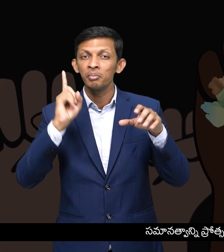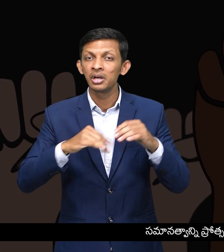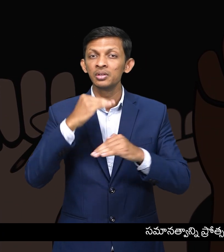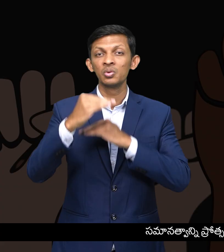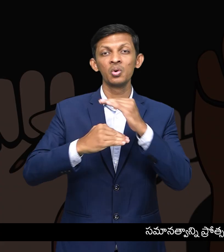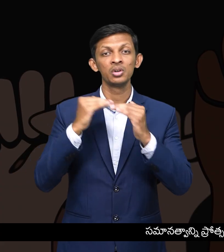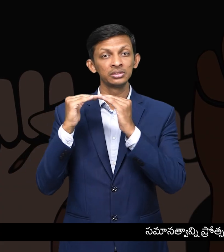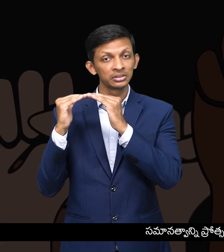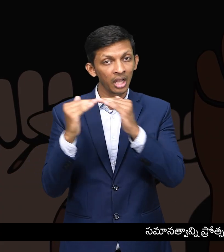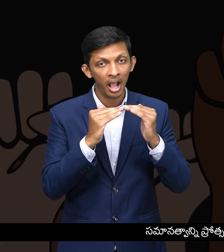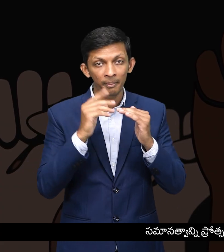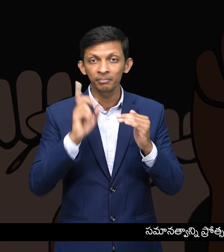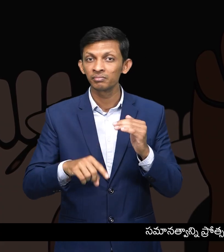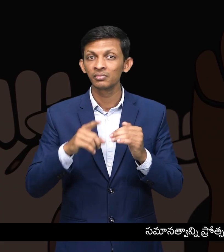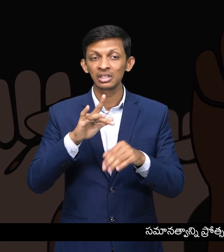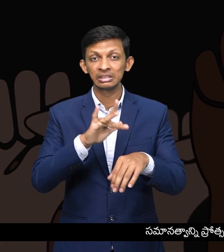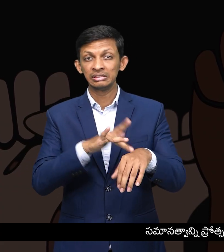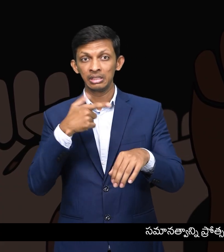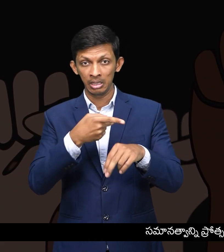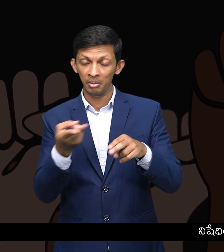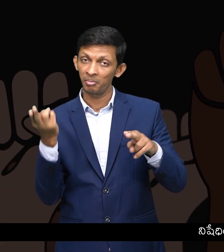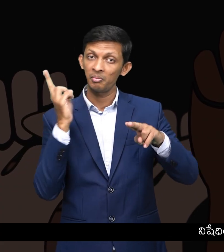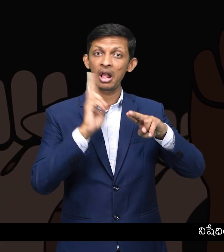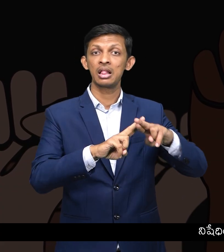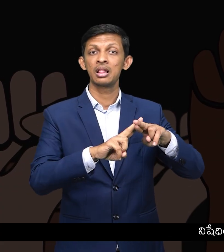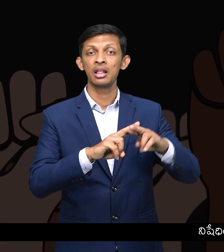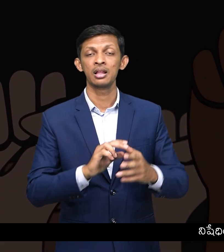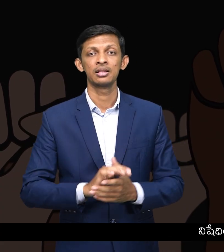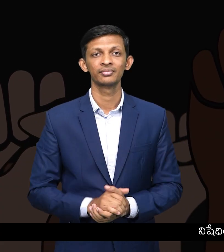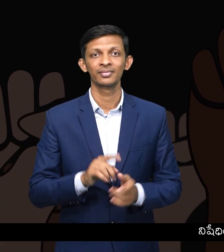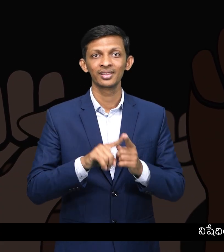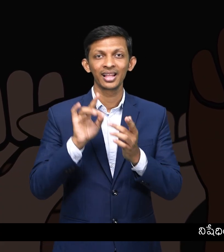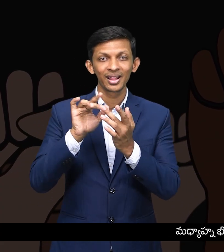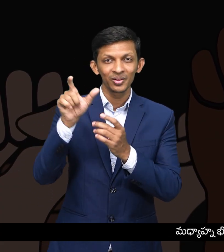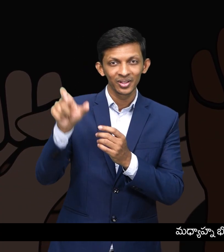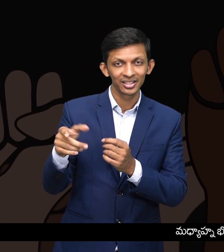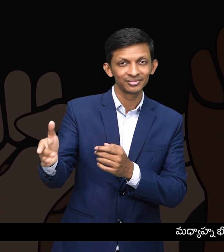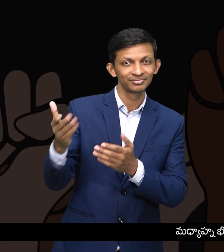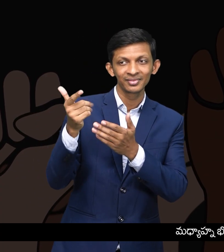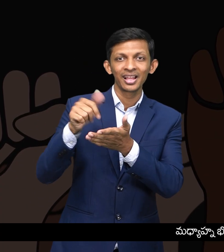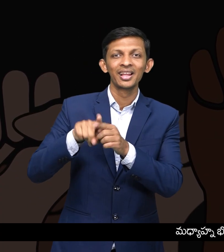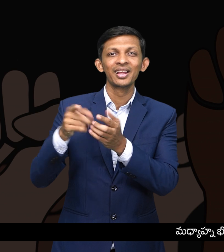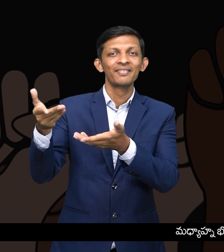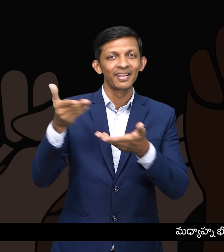సమానత్వాన్ని ప్రోత్సహించడానికి మరియు అంటరానితనాన్ని నిషేధించడానికి ప్రయత్నించింది. మధ్యాహ్న భోజన పథకం వంటి